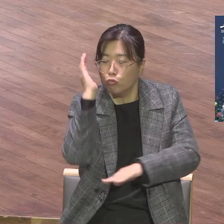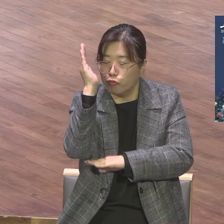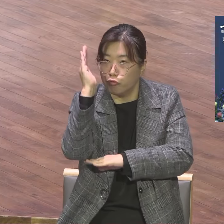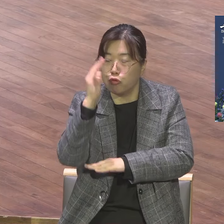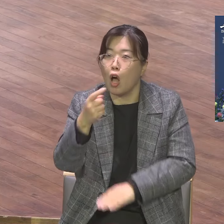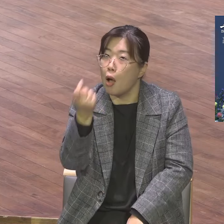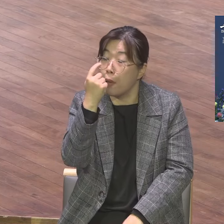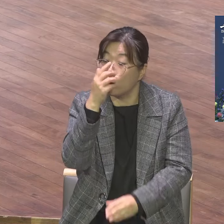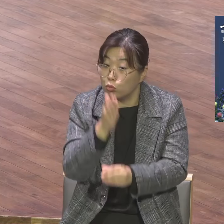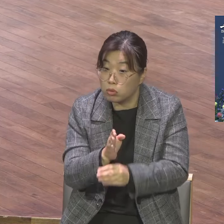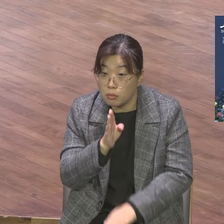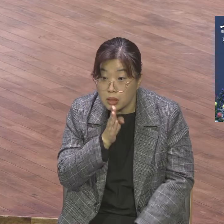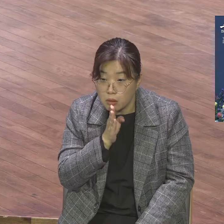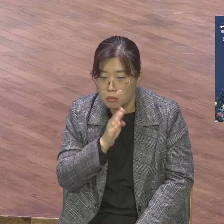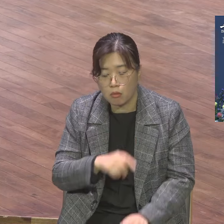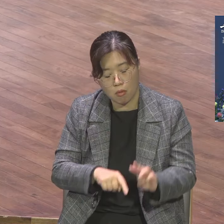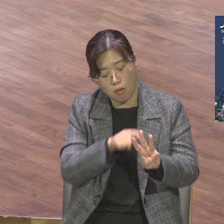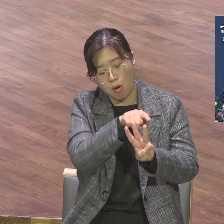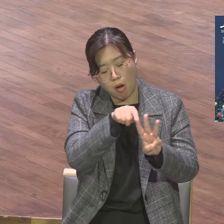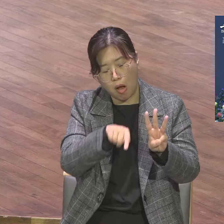막연한 종교생활 하지 말고